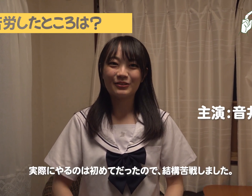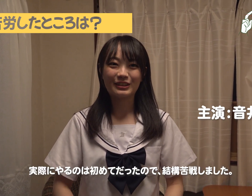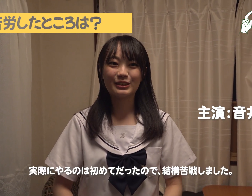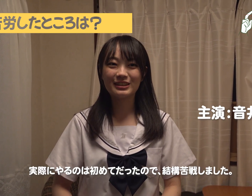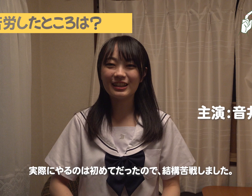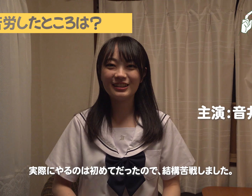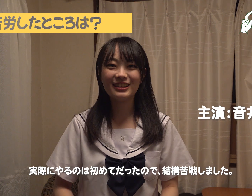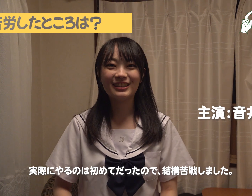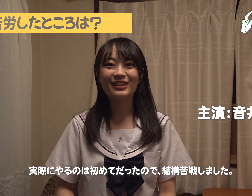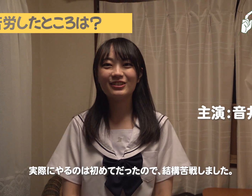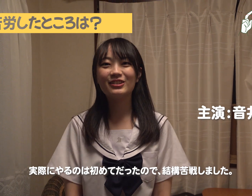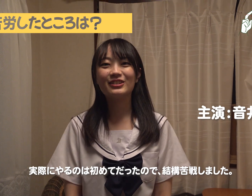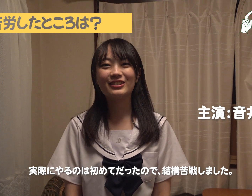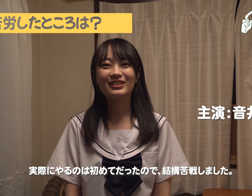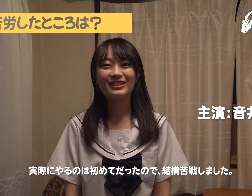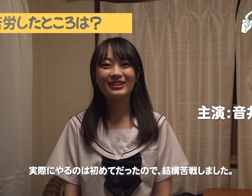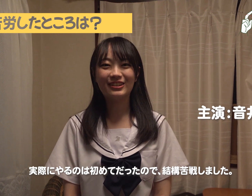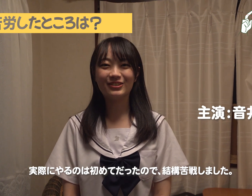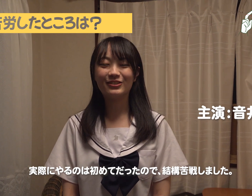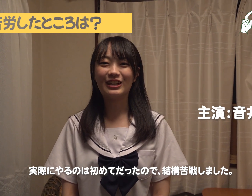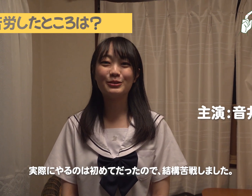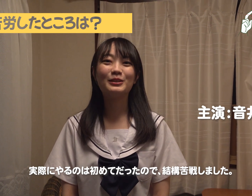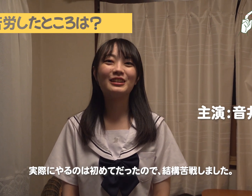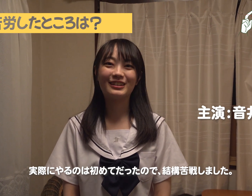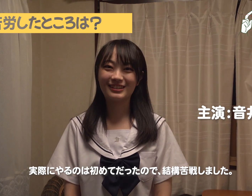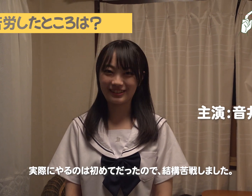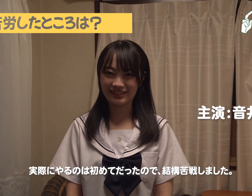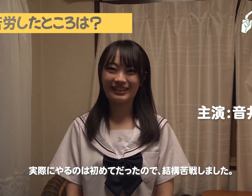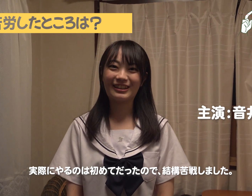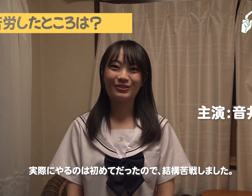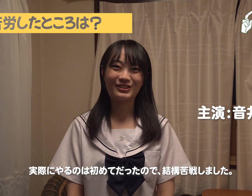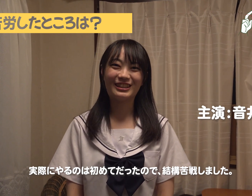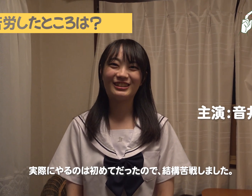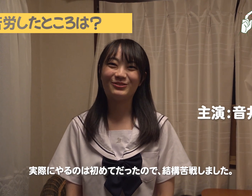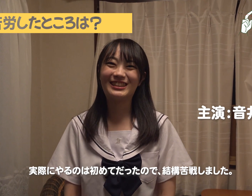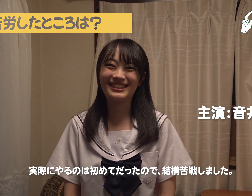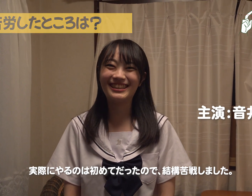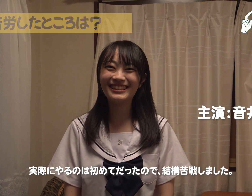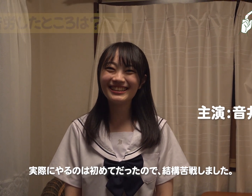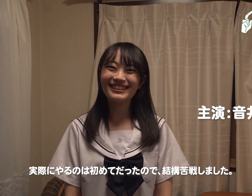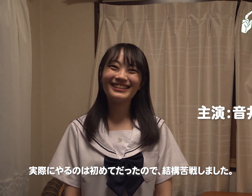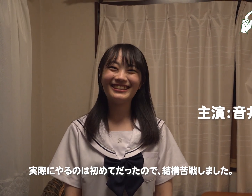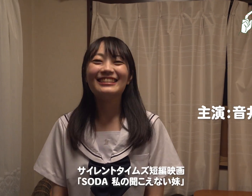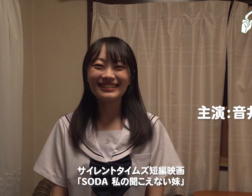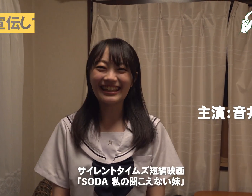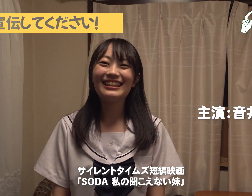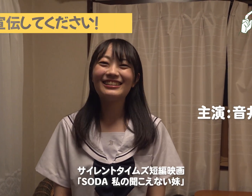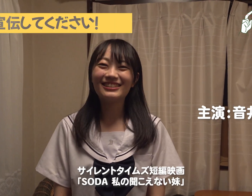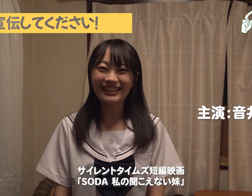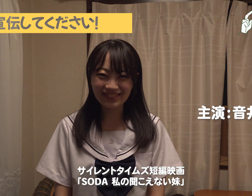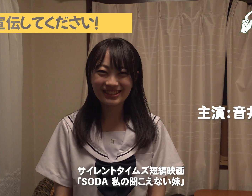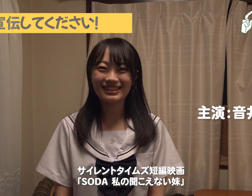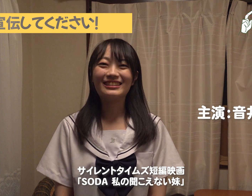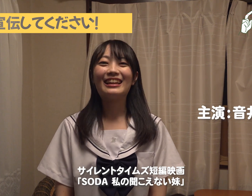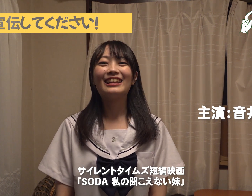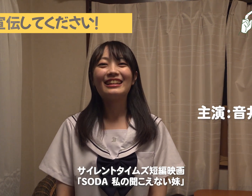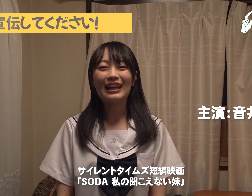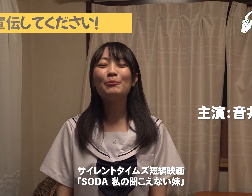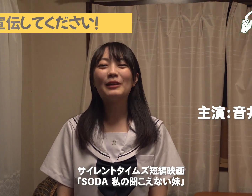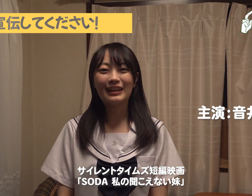あ、実際にやるっていうのは初めてだったので結構苦戦しました。サイレントタイムズ短編